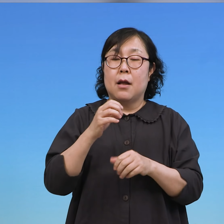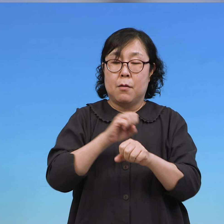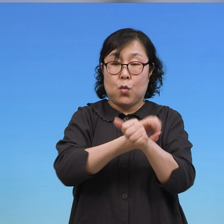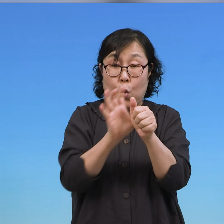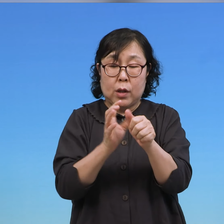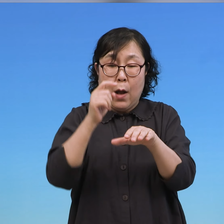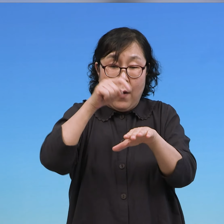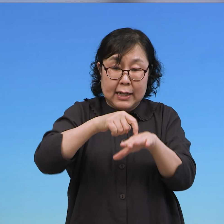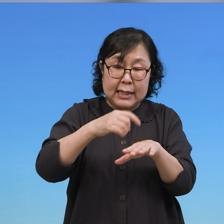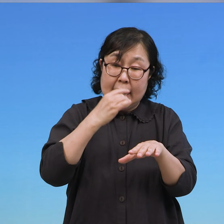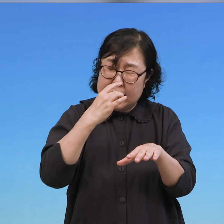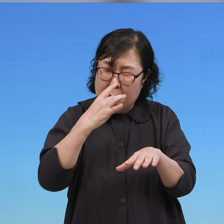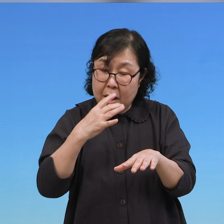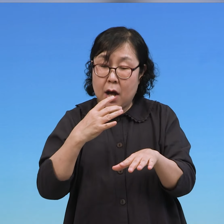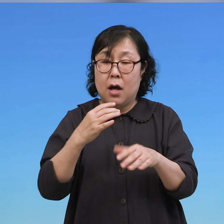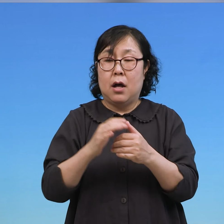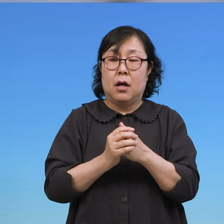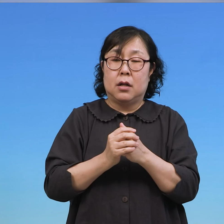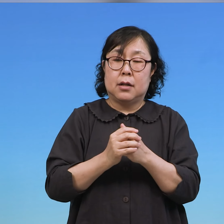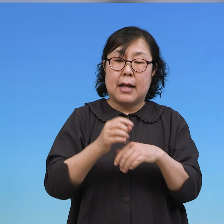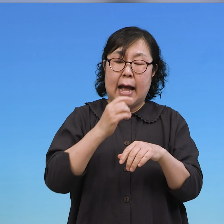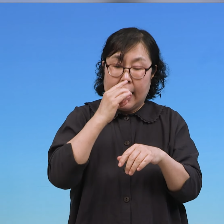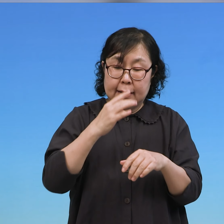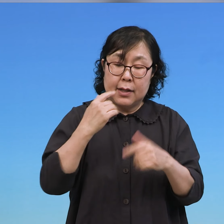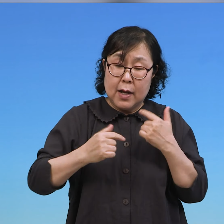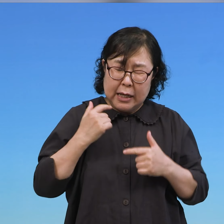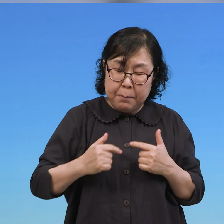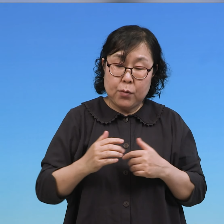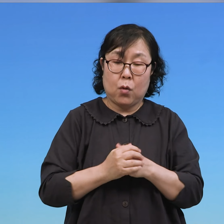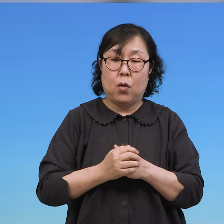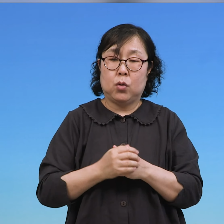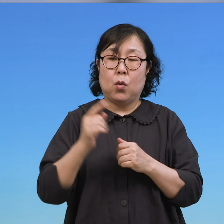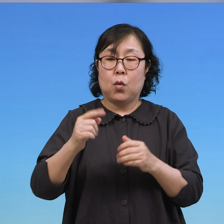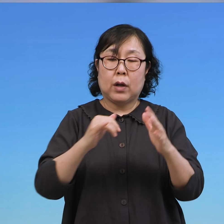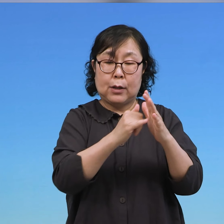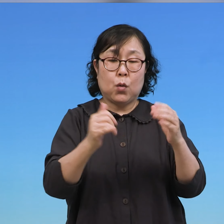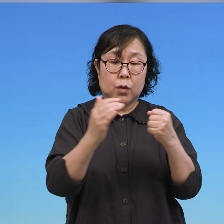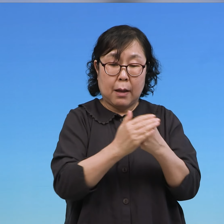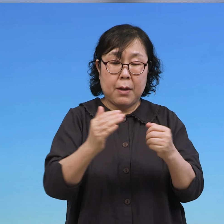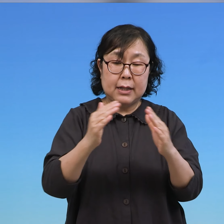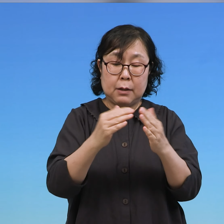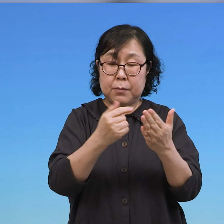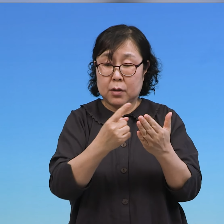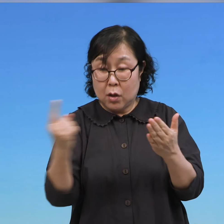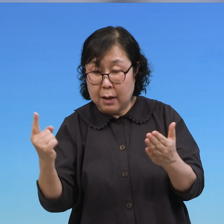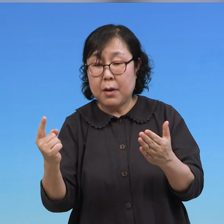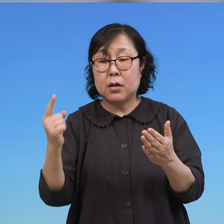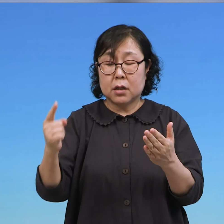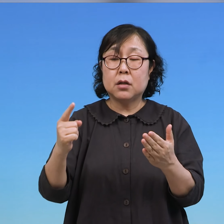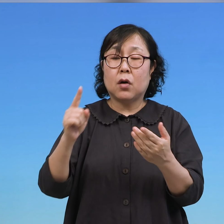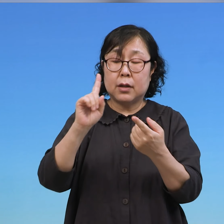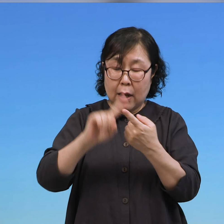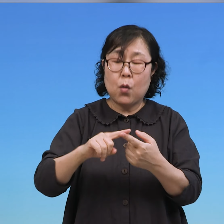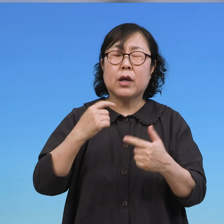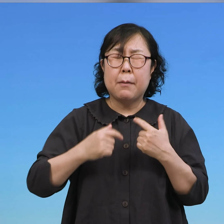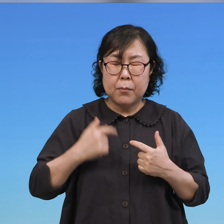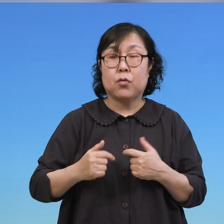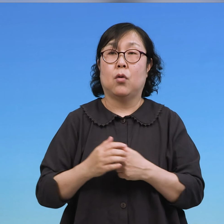확진이 안 되면 안 돼서 기쁘고, 가족이 확진이 돼서 집을 떠나면 집을 떠나서 기쁘고, 그래서 꿈꾸는 자